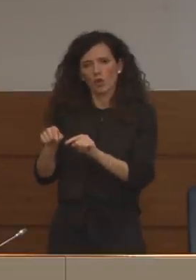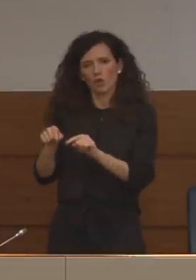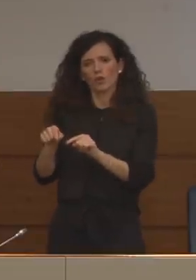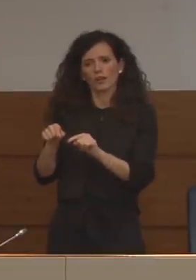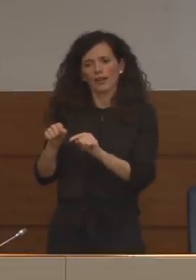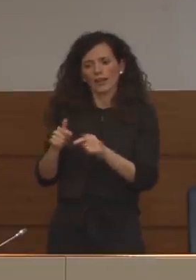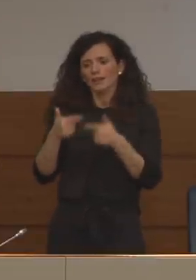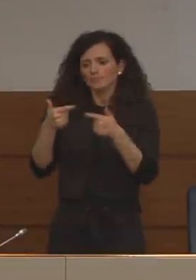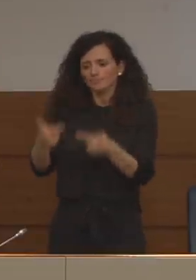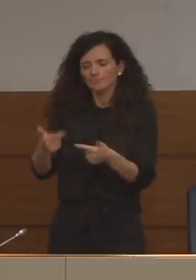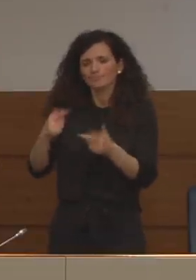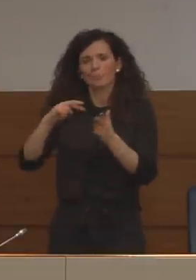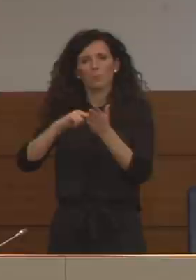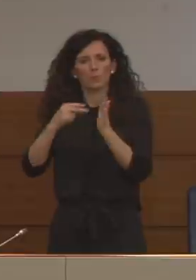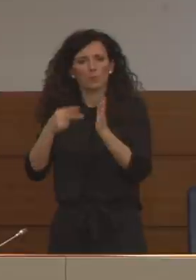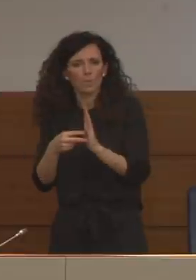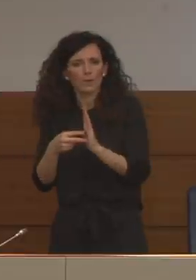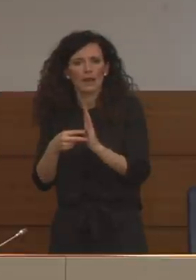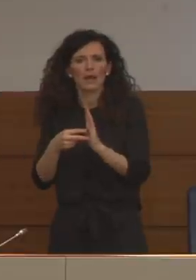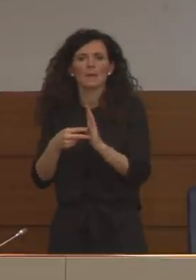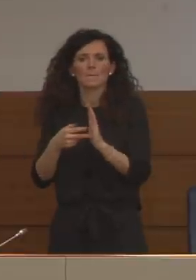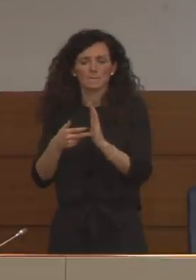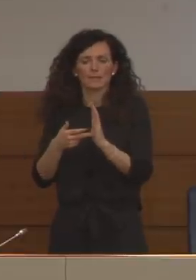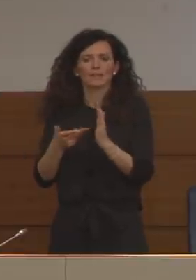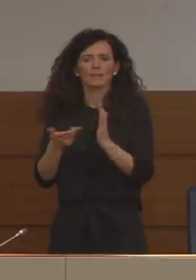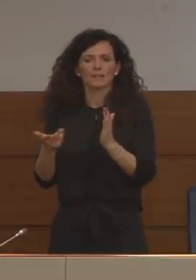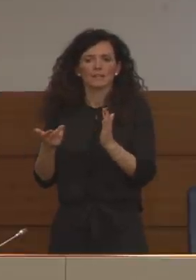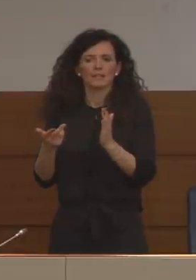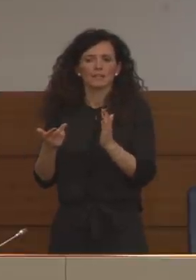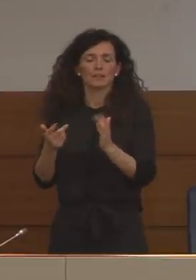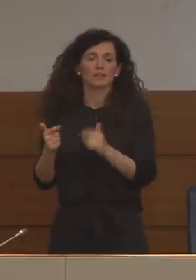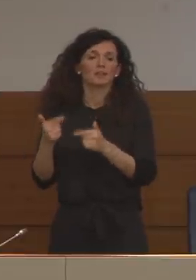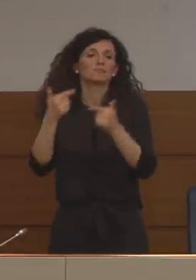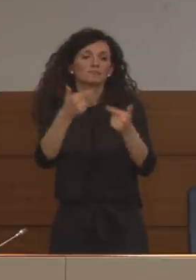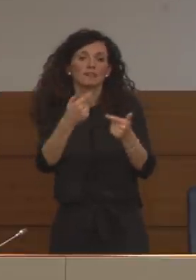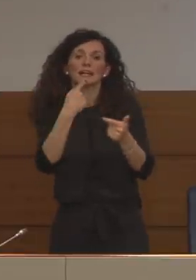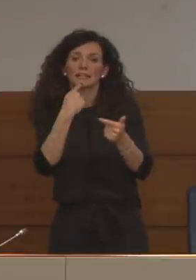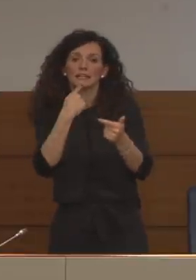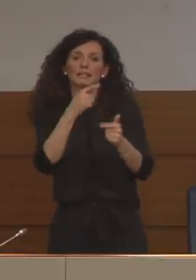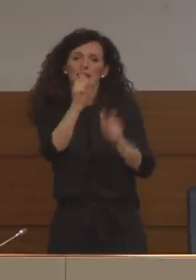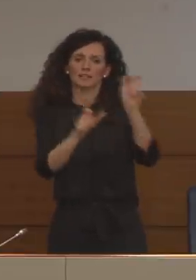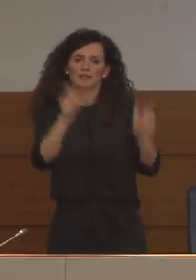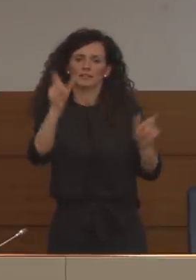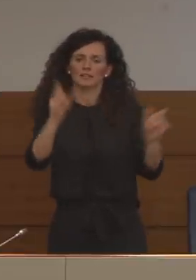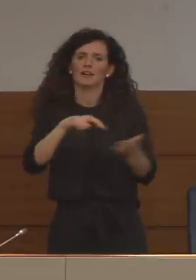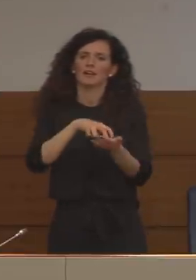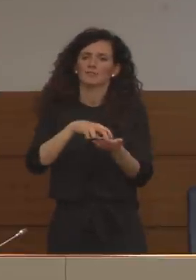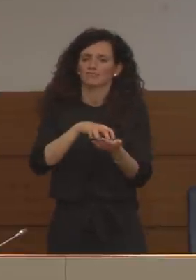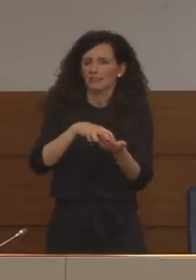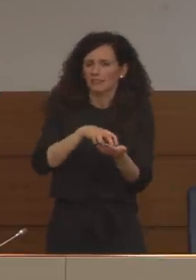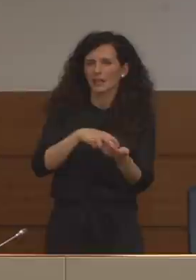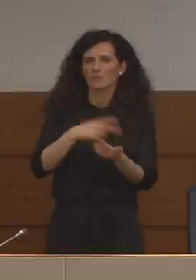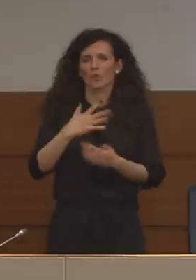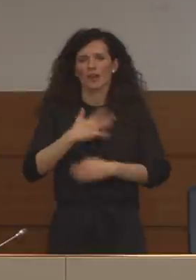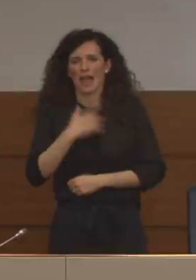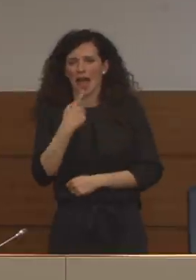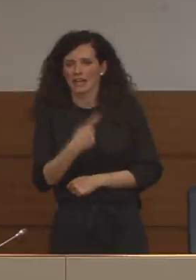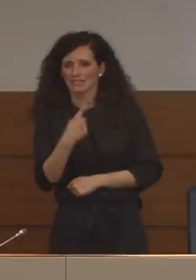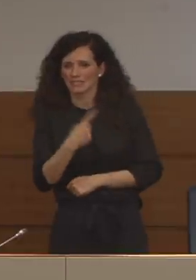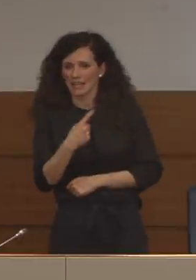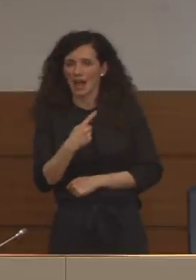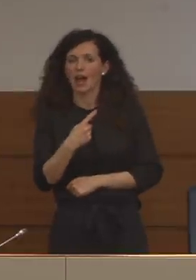causare problemi a soggetti anziani più fragili dove purtroppo si